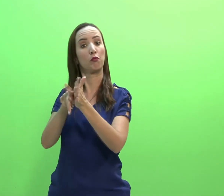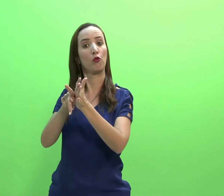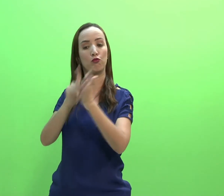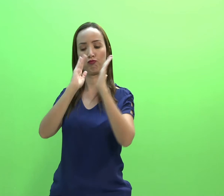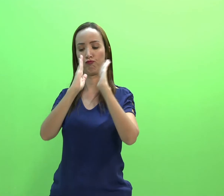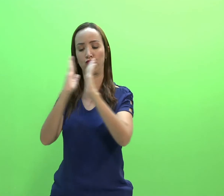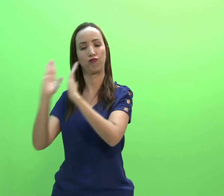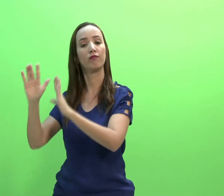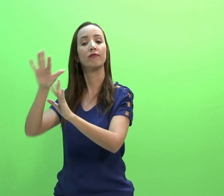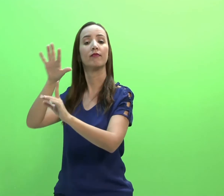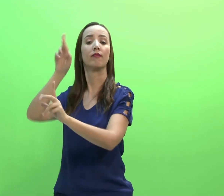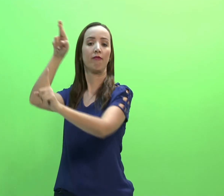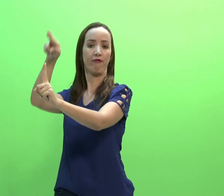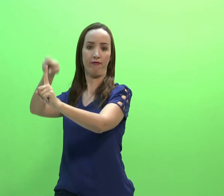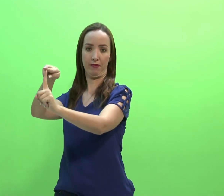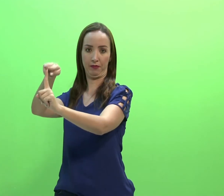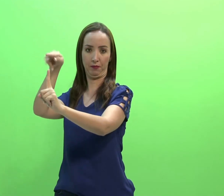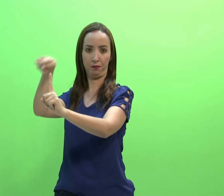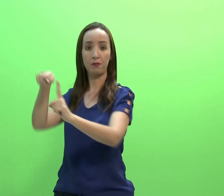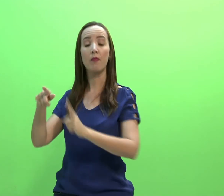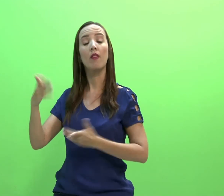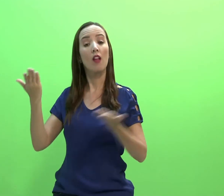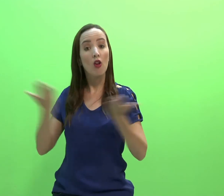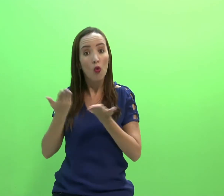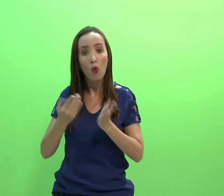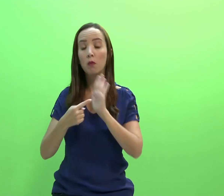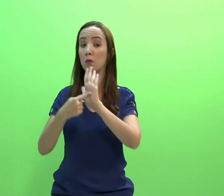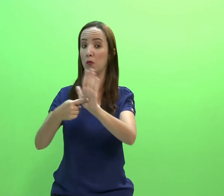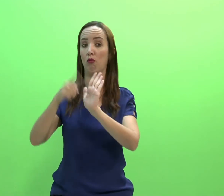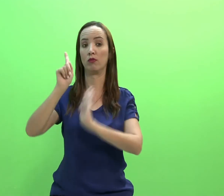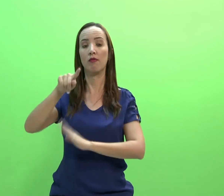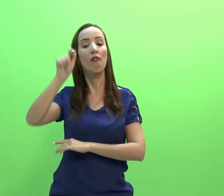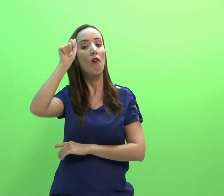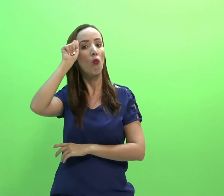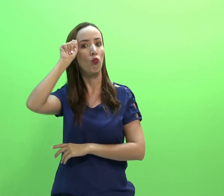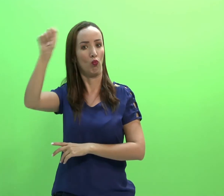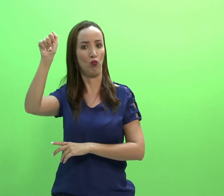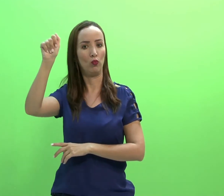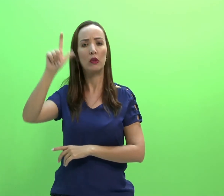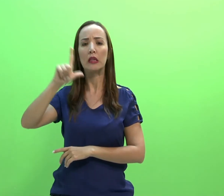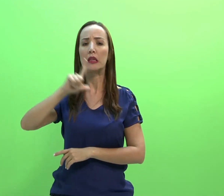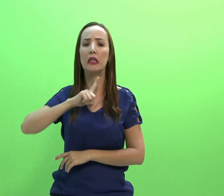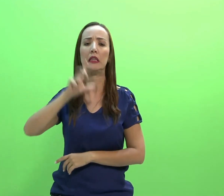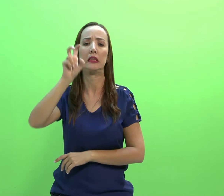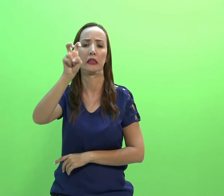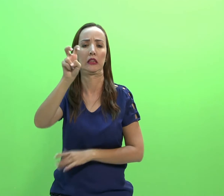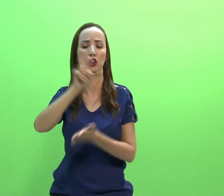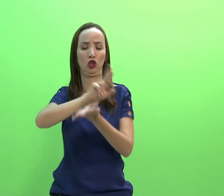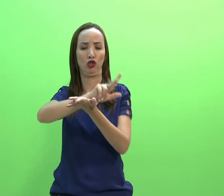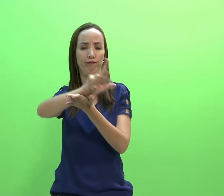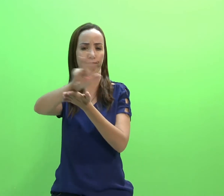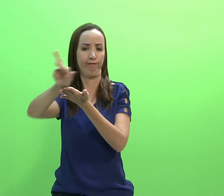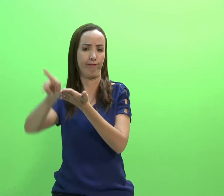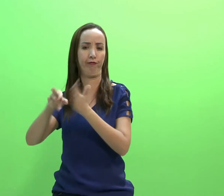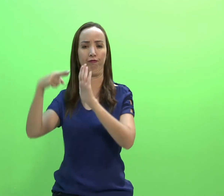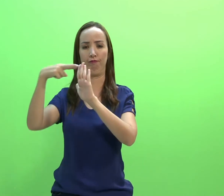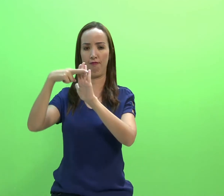Agora vou detalhar aqui para vocês, no que tange a referência, como devemos falar sobre o